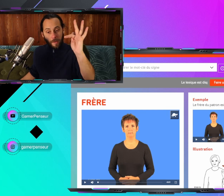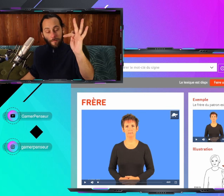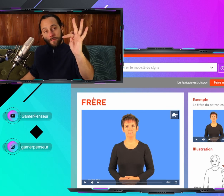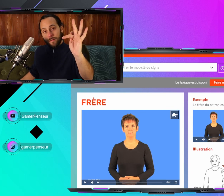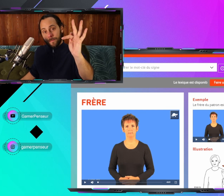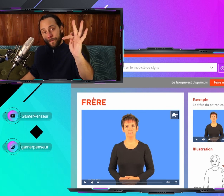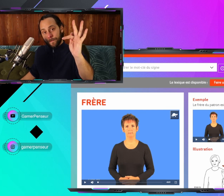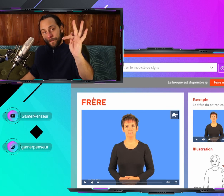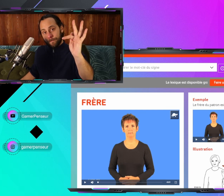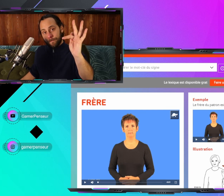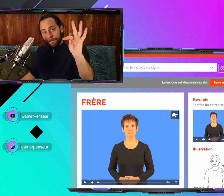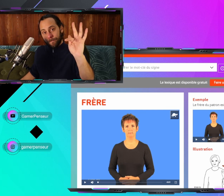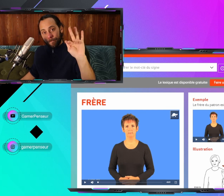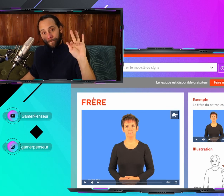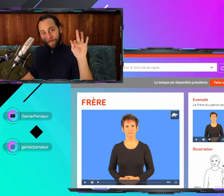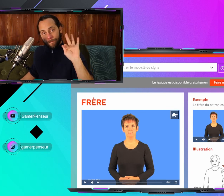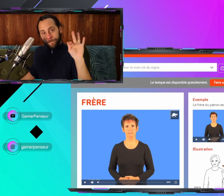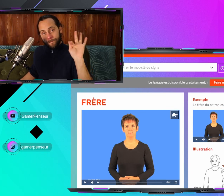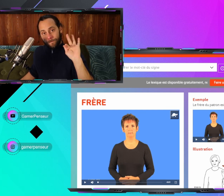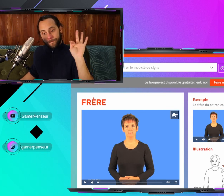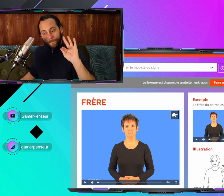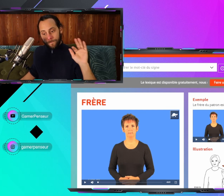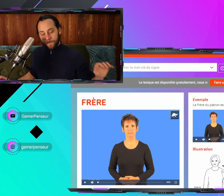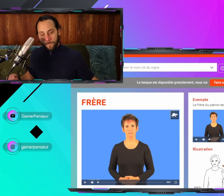Le F.